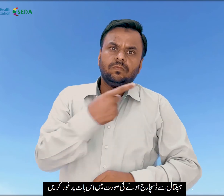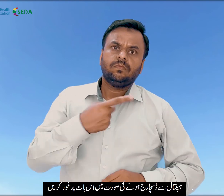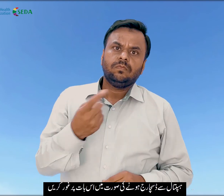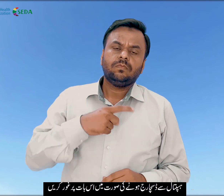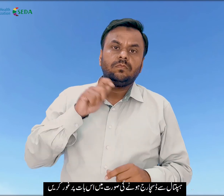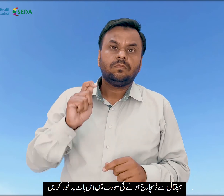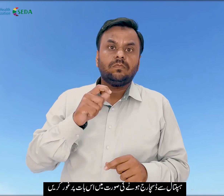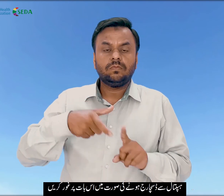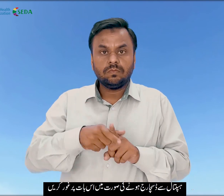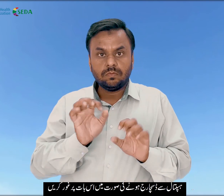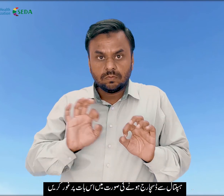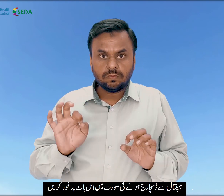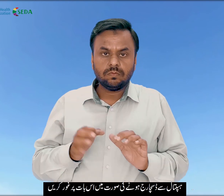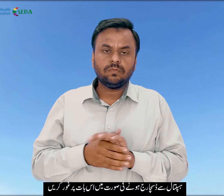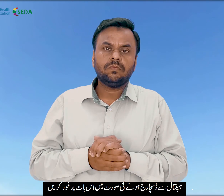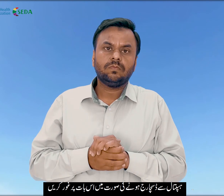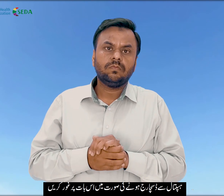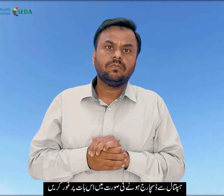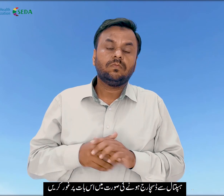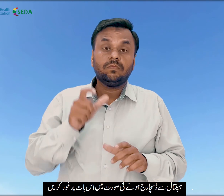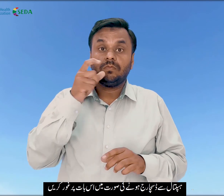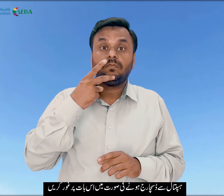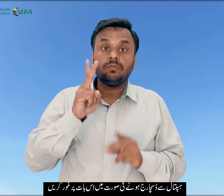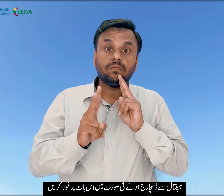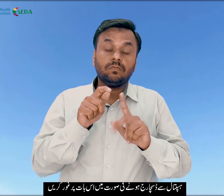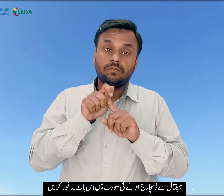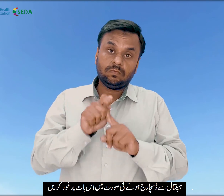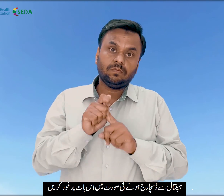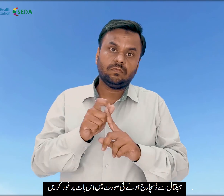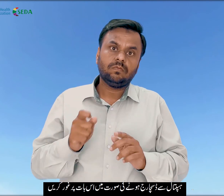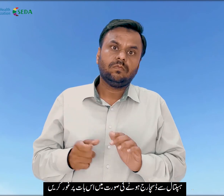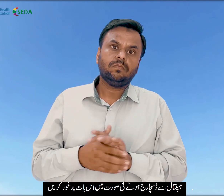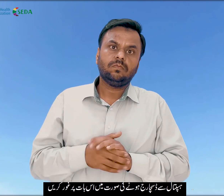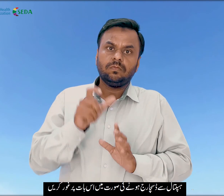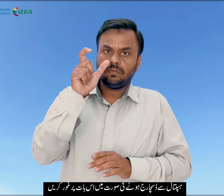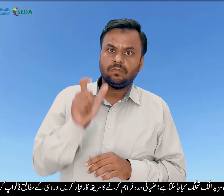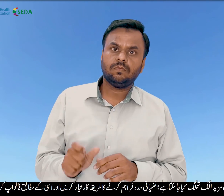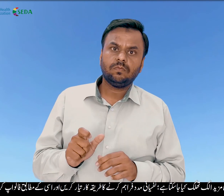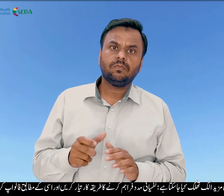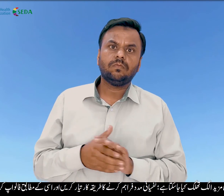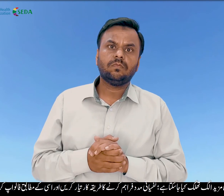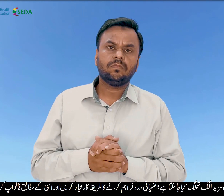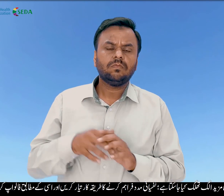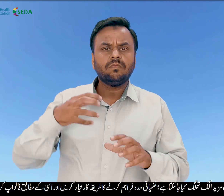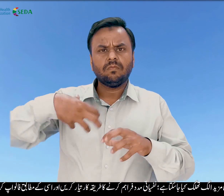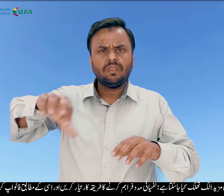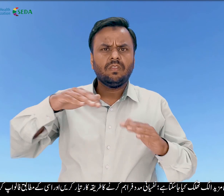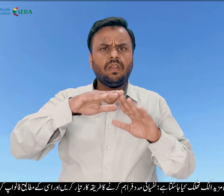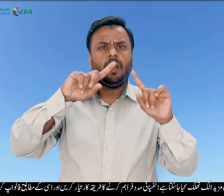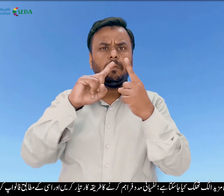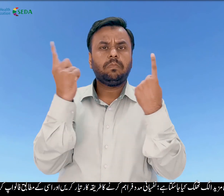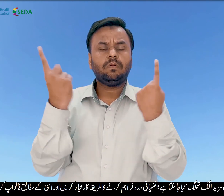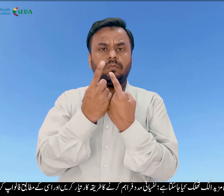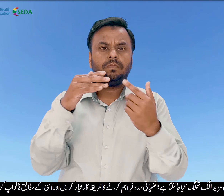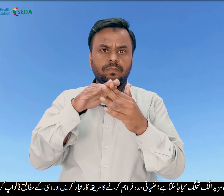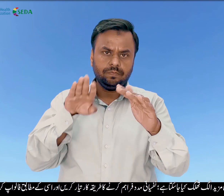ہسپتال سے ڈسچارج ہونے کی صورت میں اس بات پر غور کریں کہ انہیں مزید الگ تھلگ کیا جا سکتا